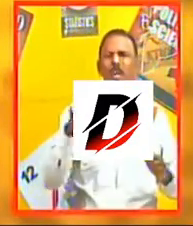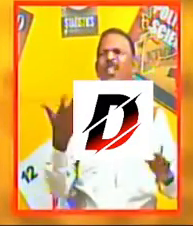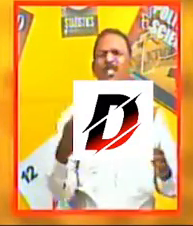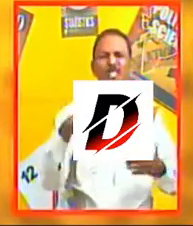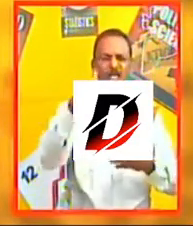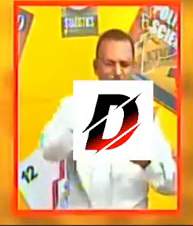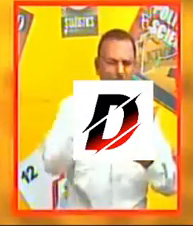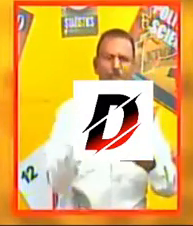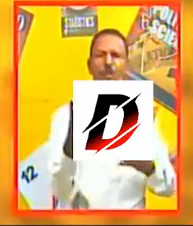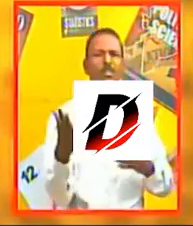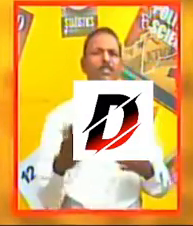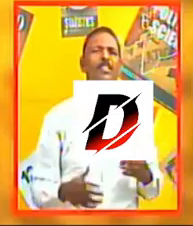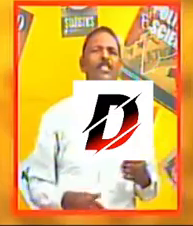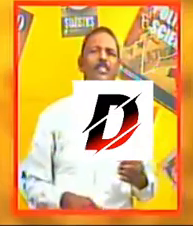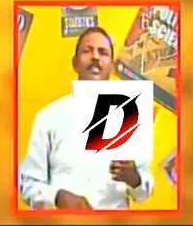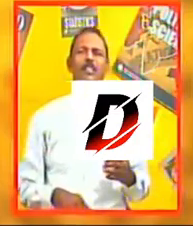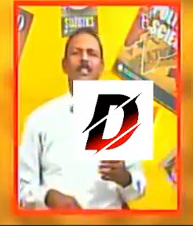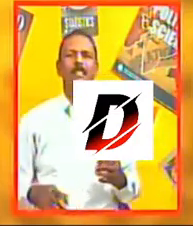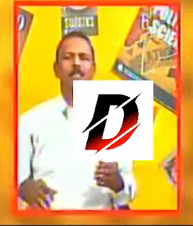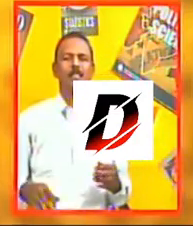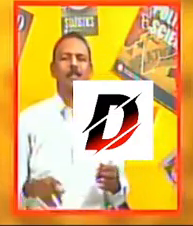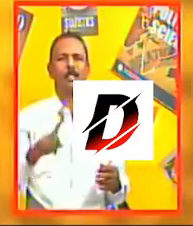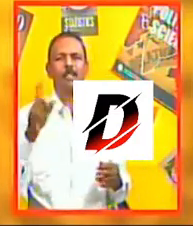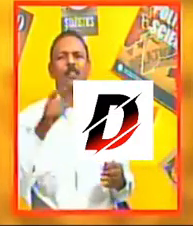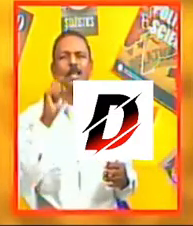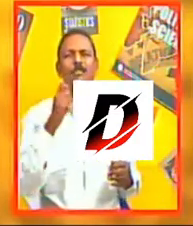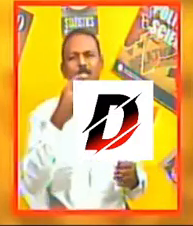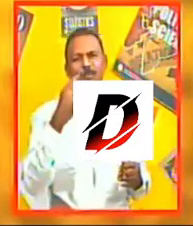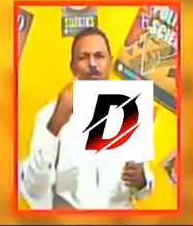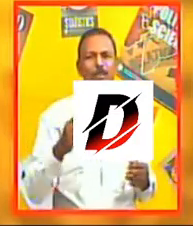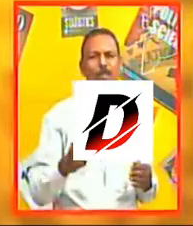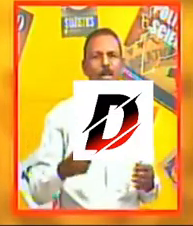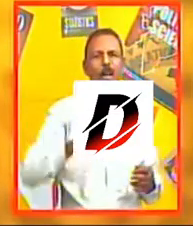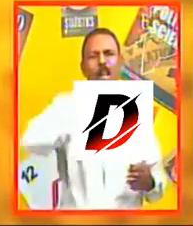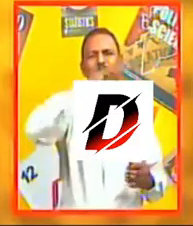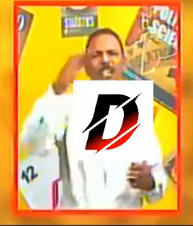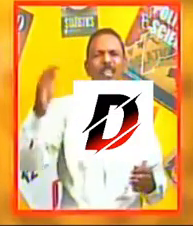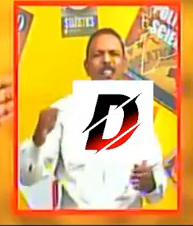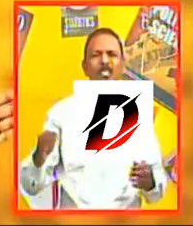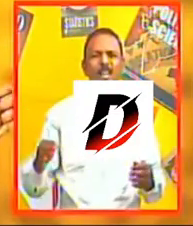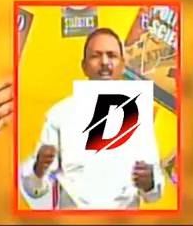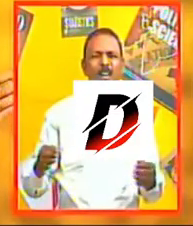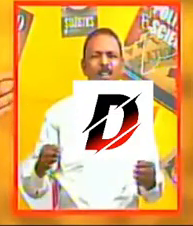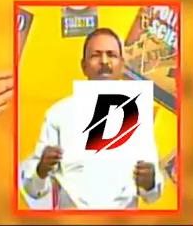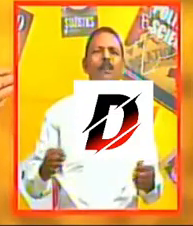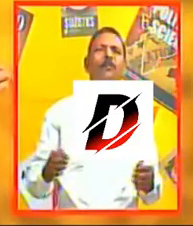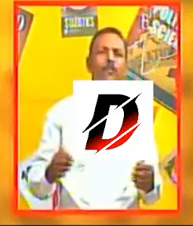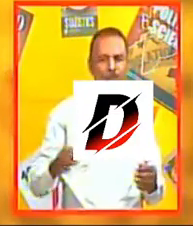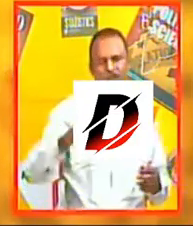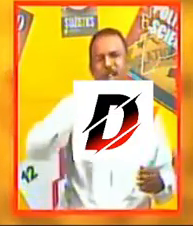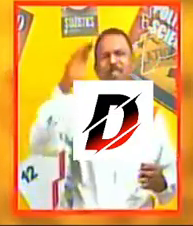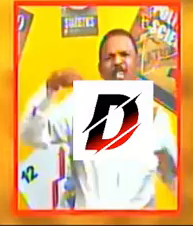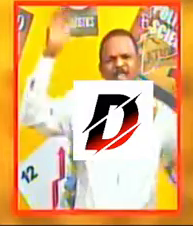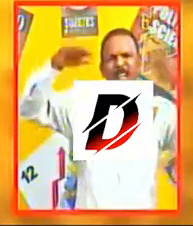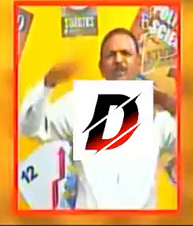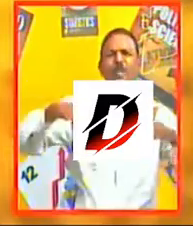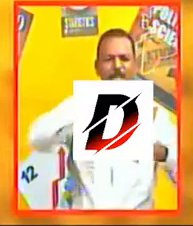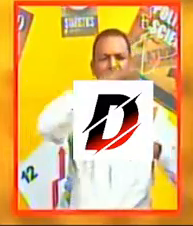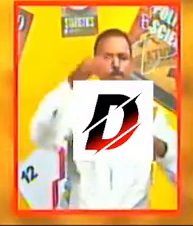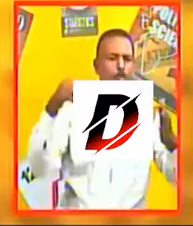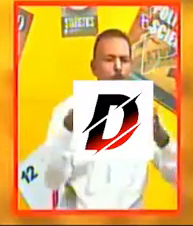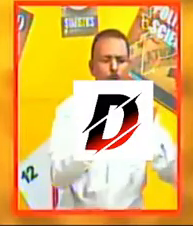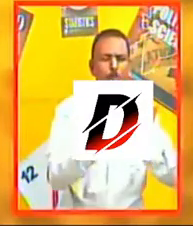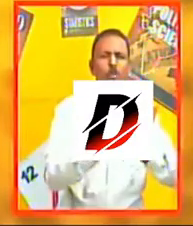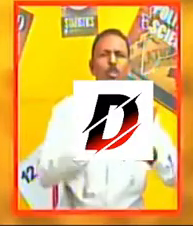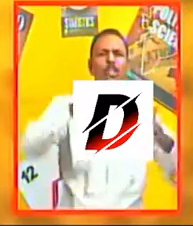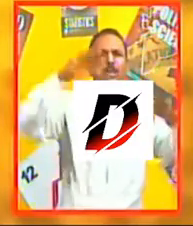மோதா பக்கம். இப்போ நான் அடுத்து என்ன சொல்ல போகிறான்னு உங்களுக்கு தெரியும். அதே தாங்க, அதிக மலை பெறும் பகுதி, அதுக்கடுத்து குறைவான மலை